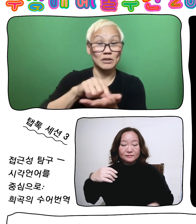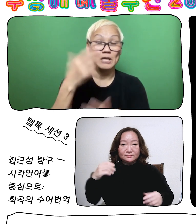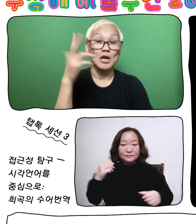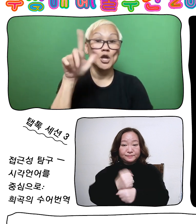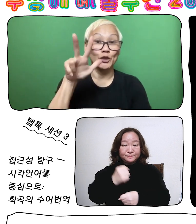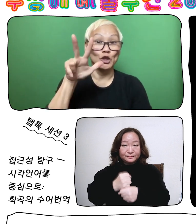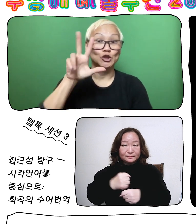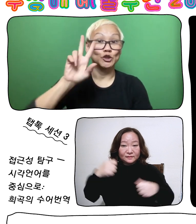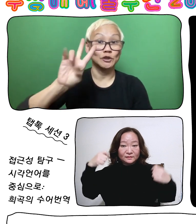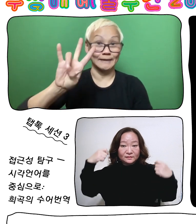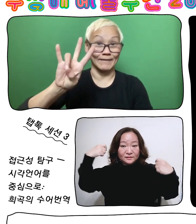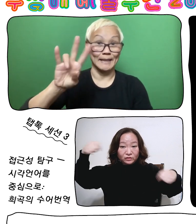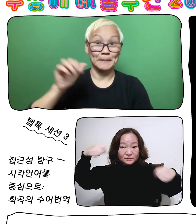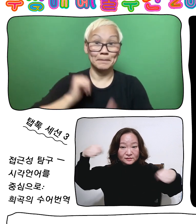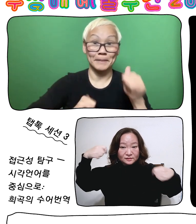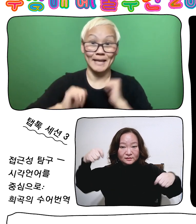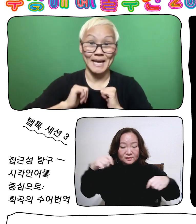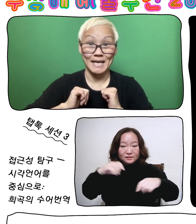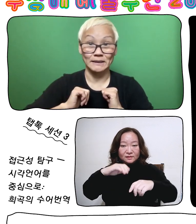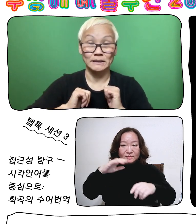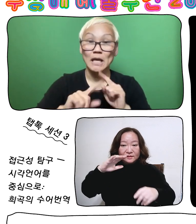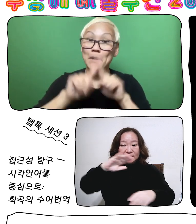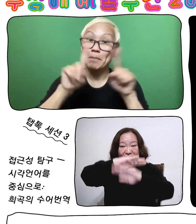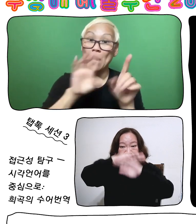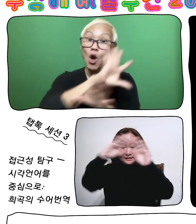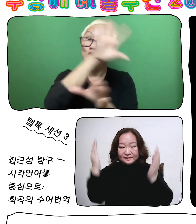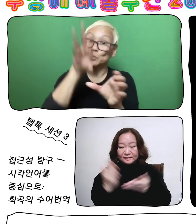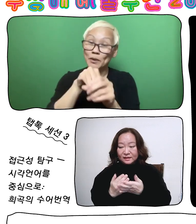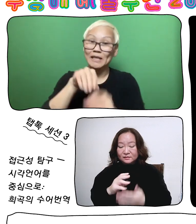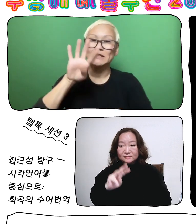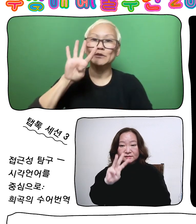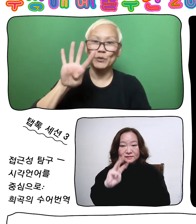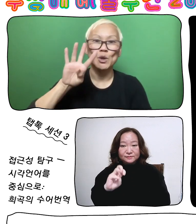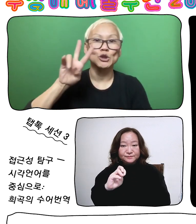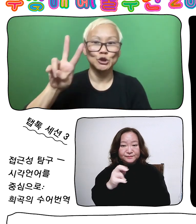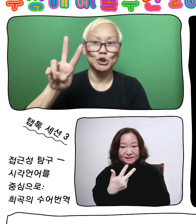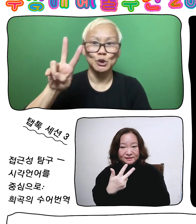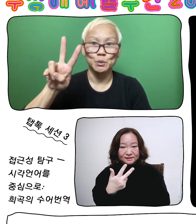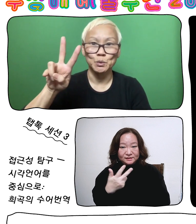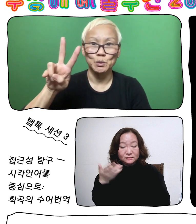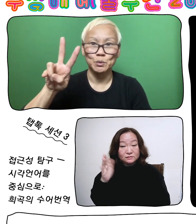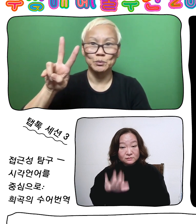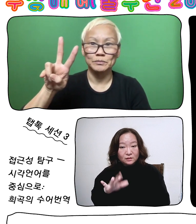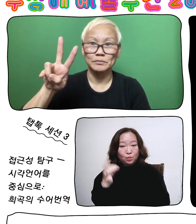수 있는 셰익스피어의 희곡은 37편인데 원래는 총